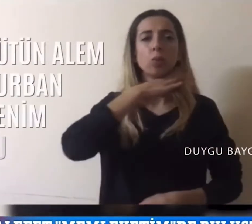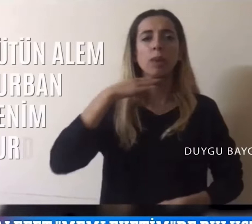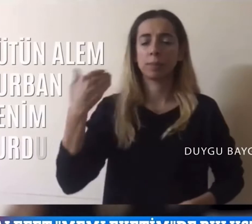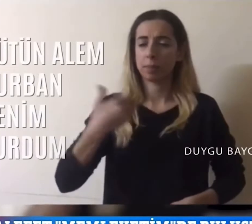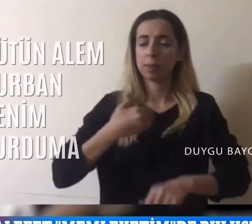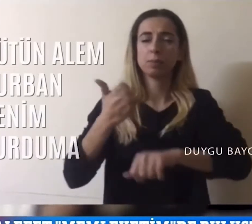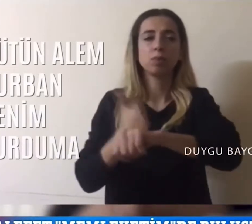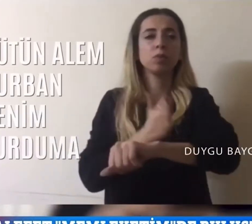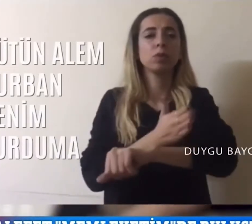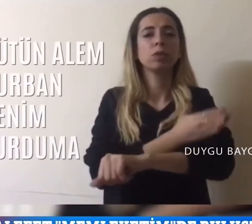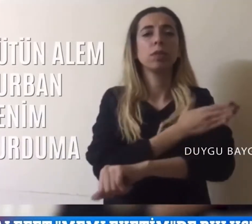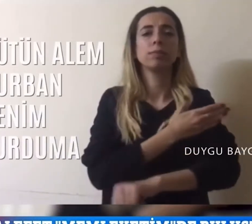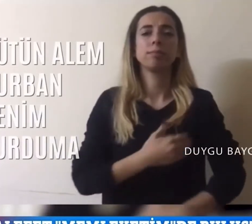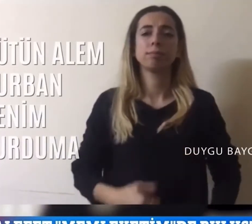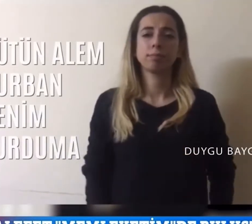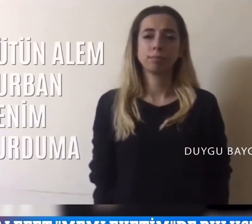benim yurduma.